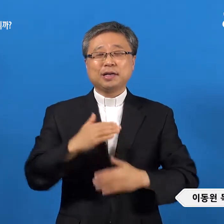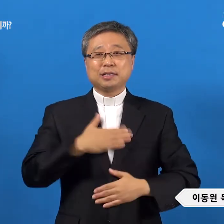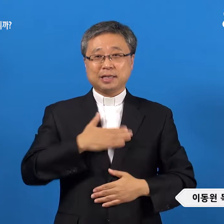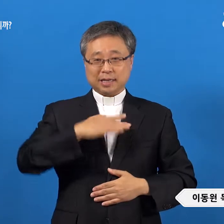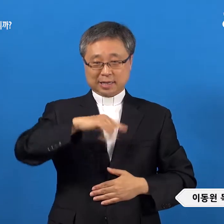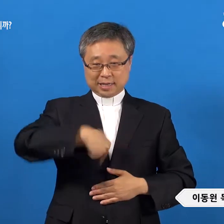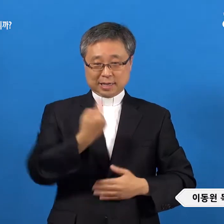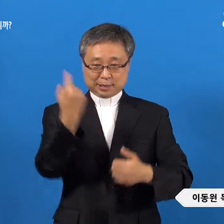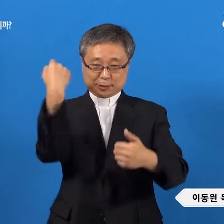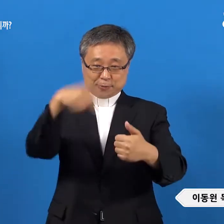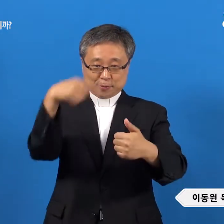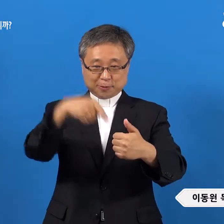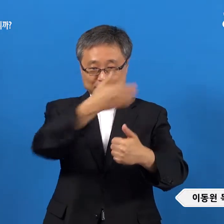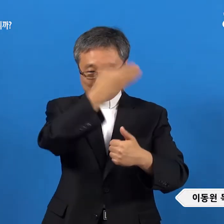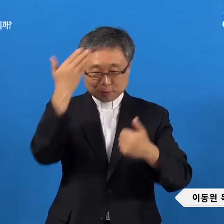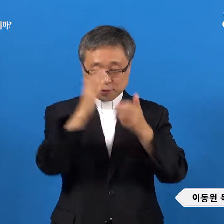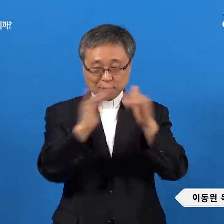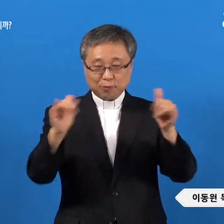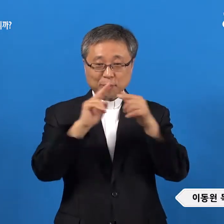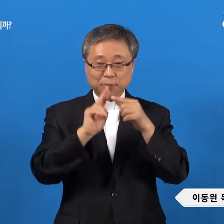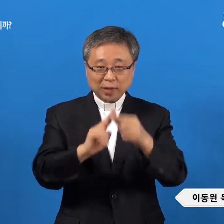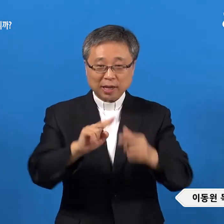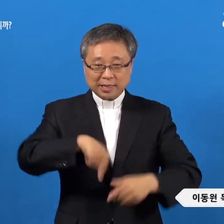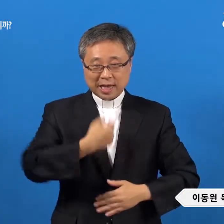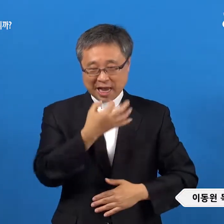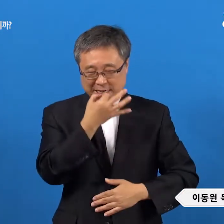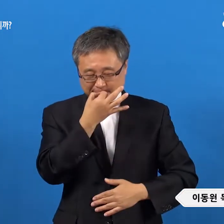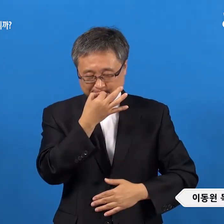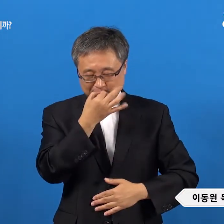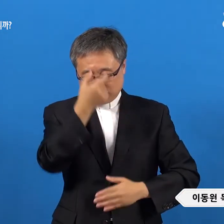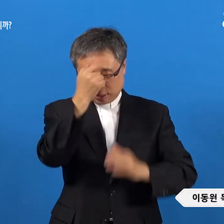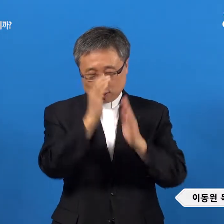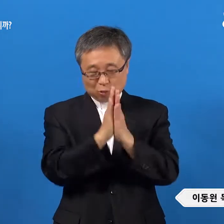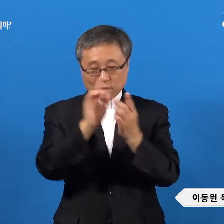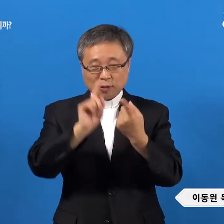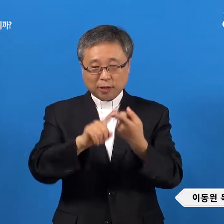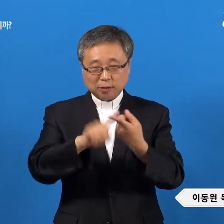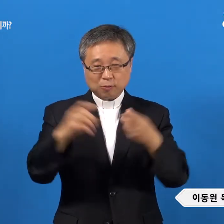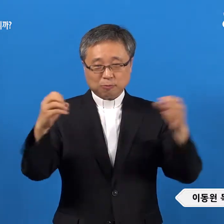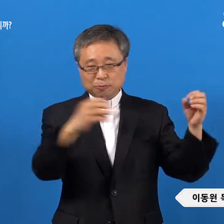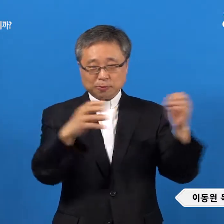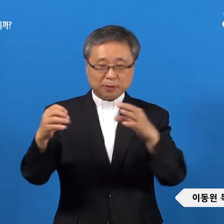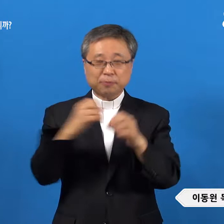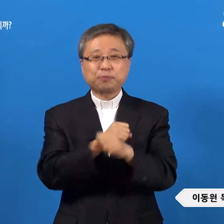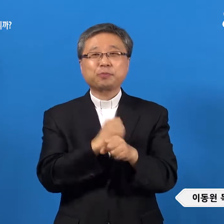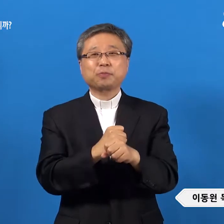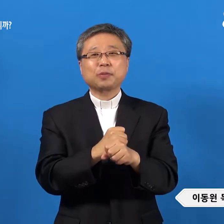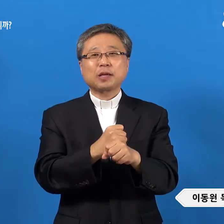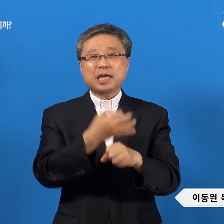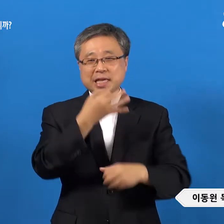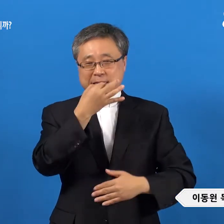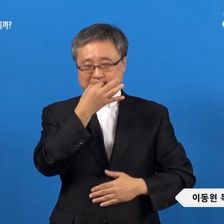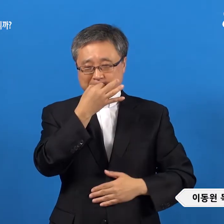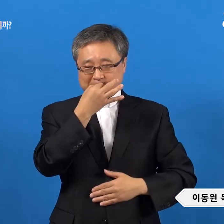자기가 지도하는 청년들과 그런 이기적 기도에 관해서 토론을 하고 이기적 기도를 극복할